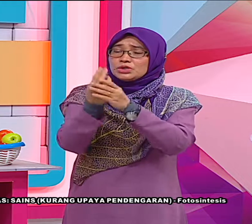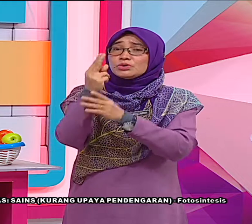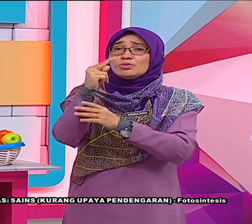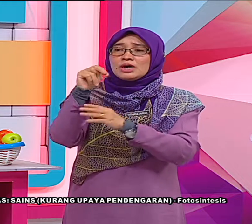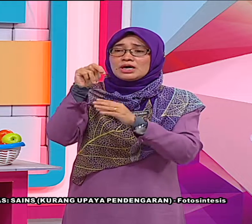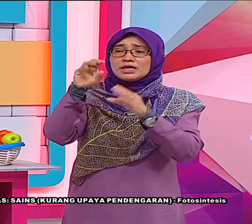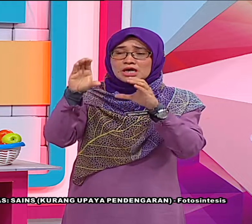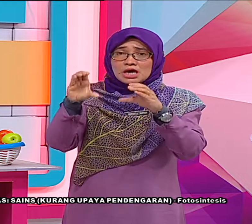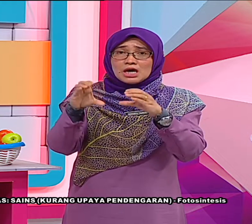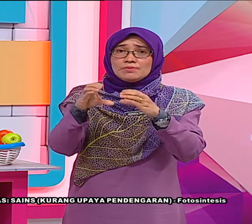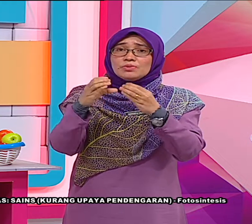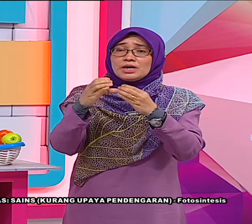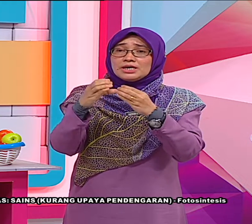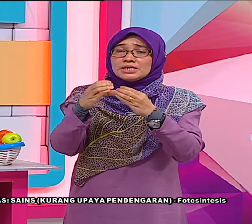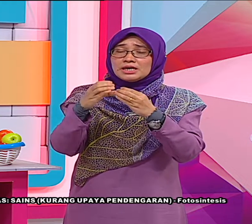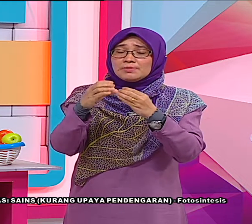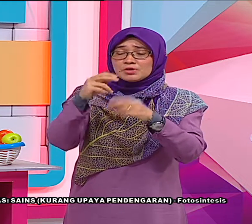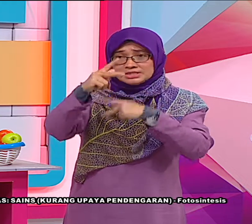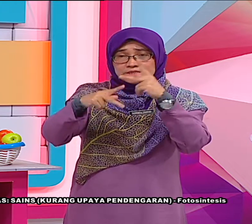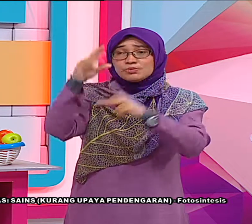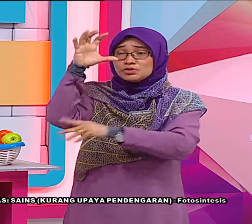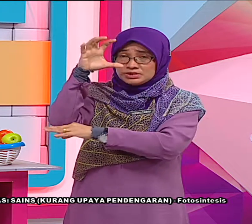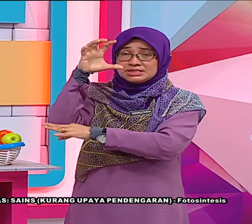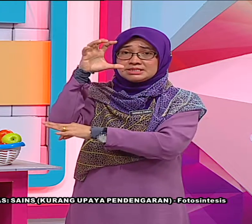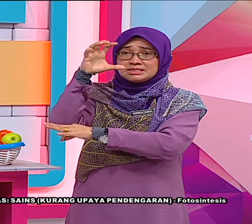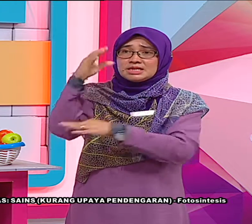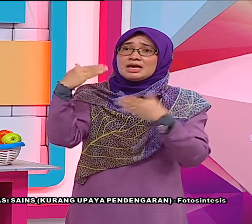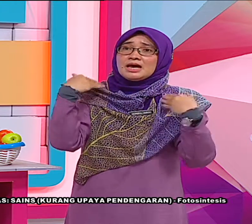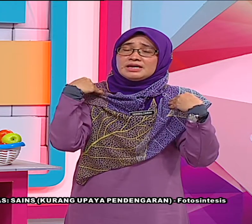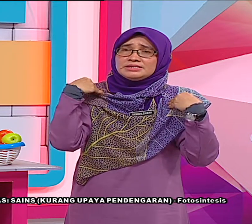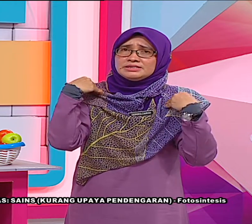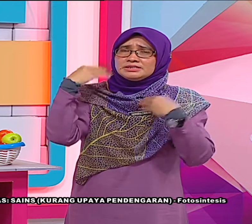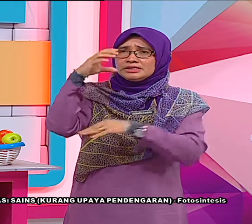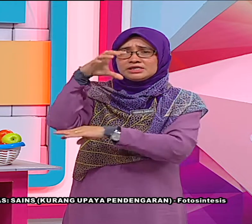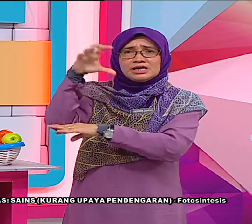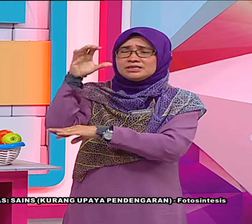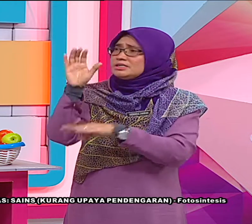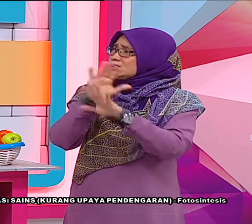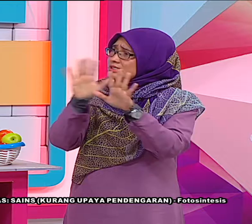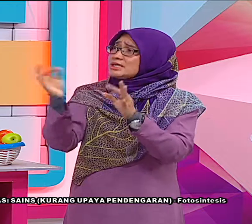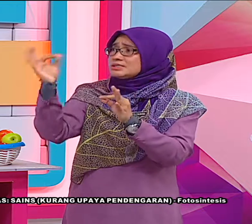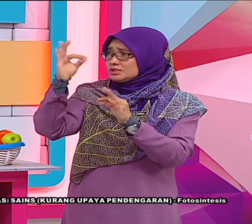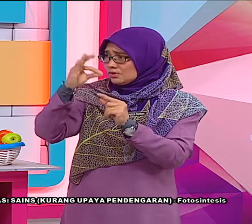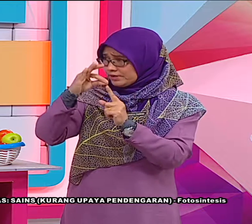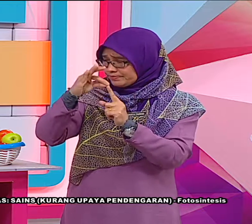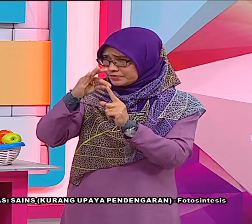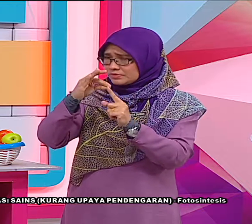tumbuhan Abu ad proses fotosintesis ada cahaya yang tidak sesuai